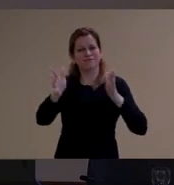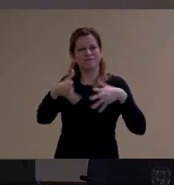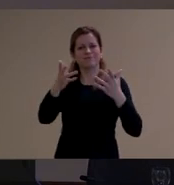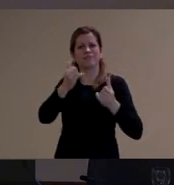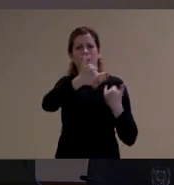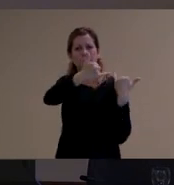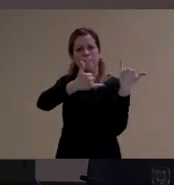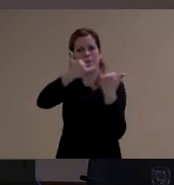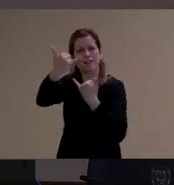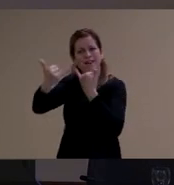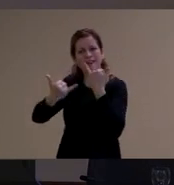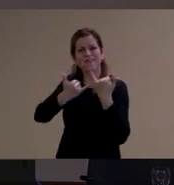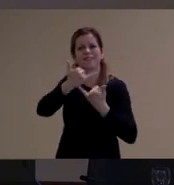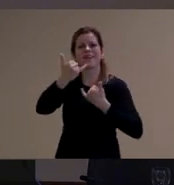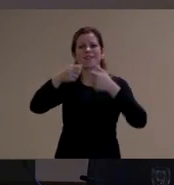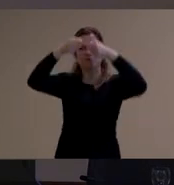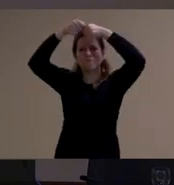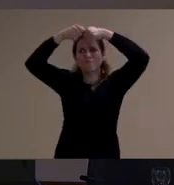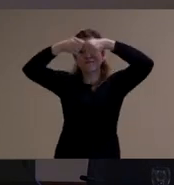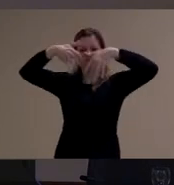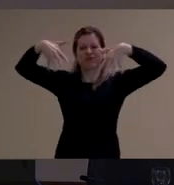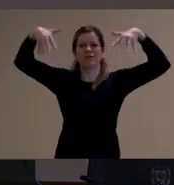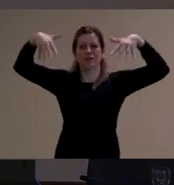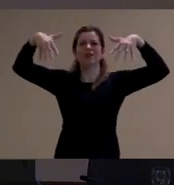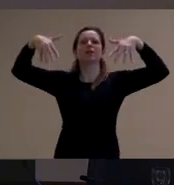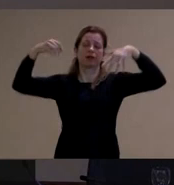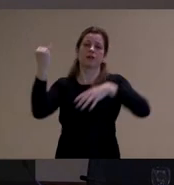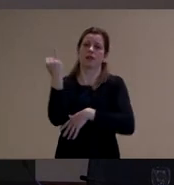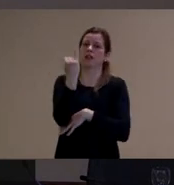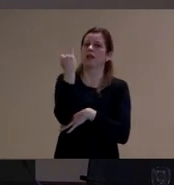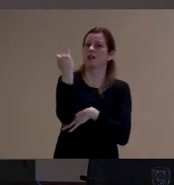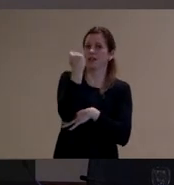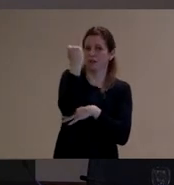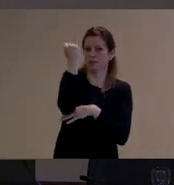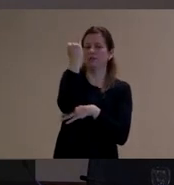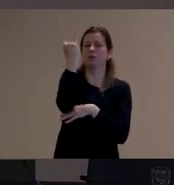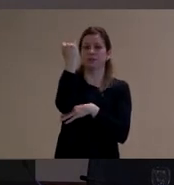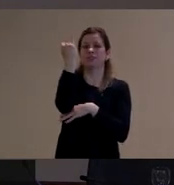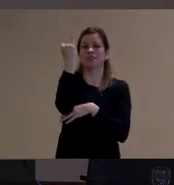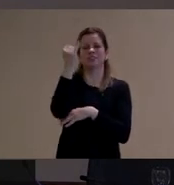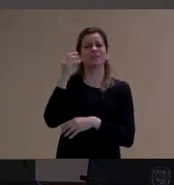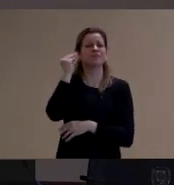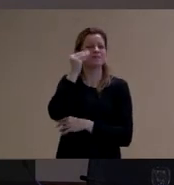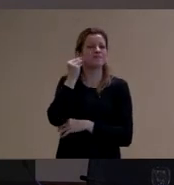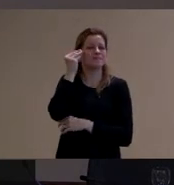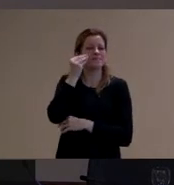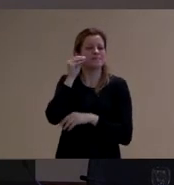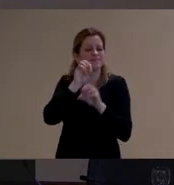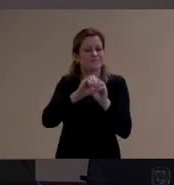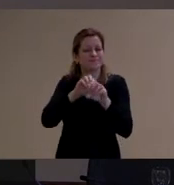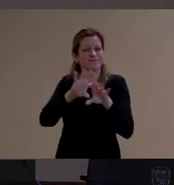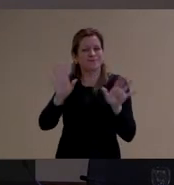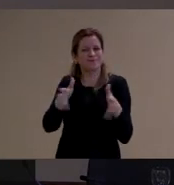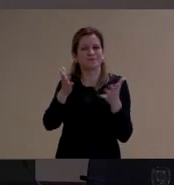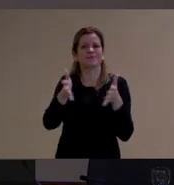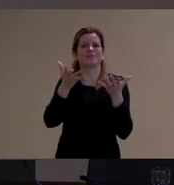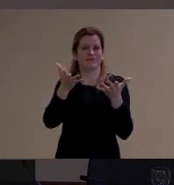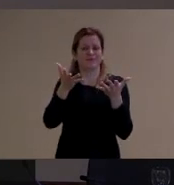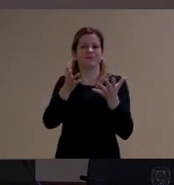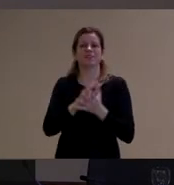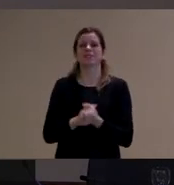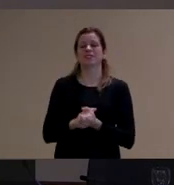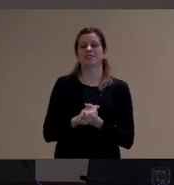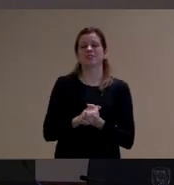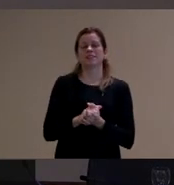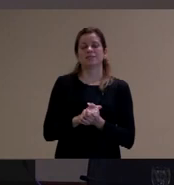como eixo né e a as experiências educativas então Se nós